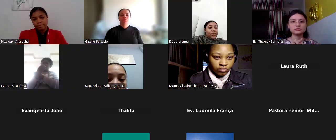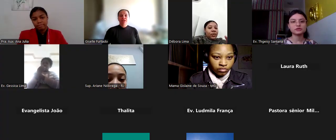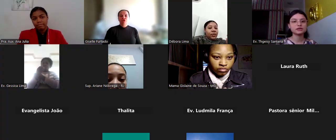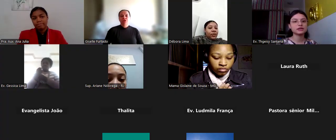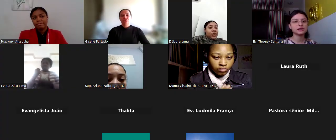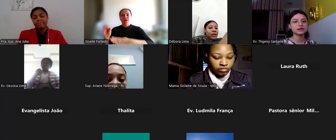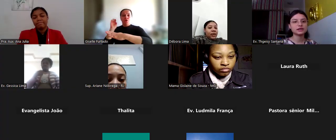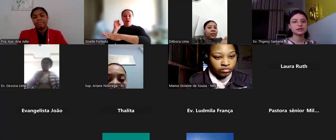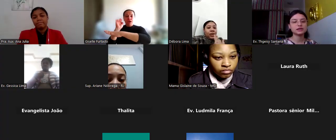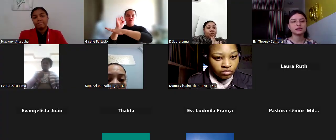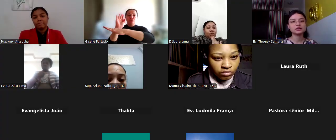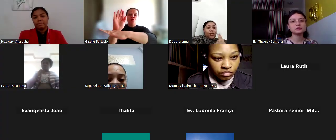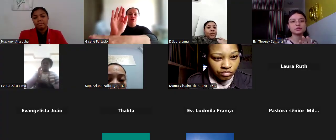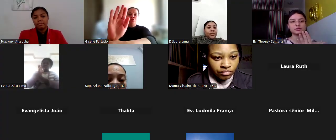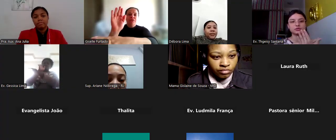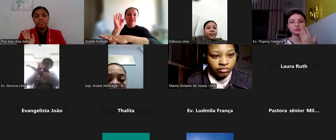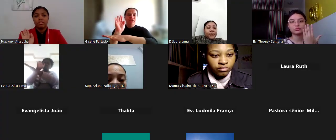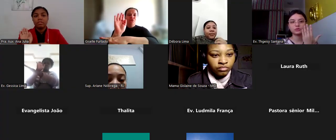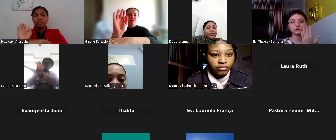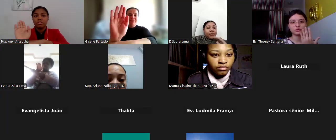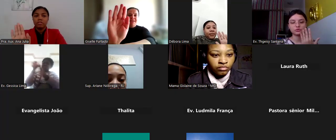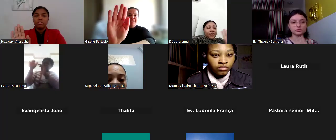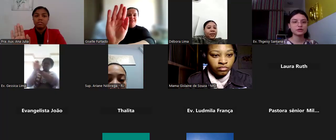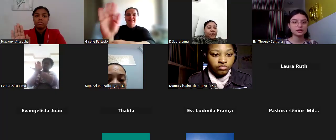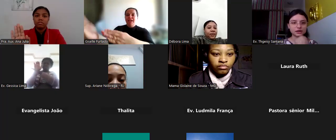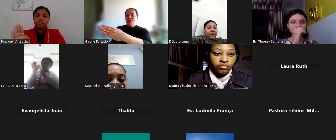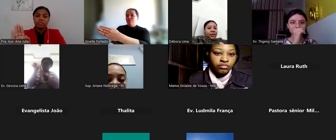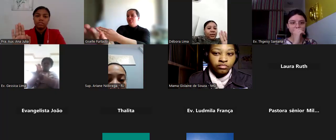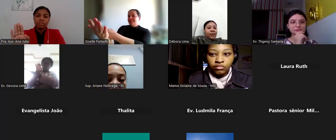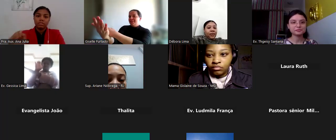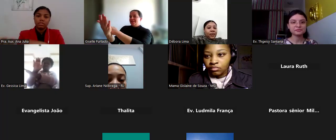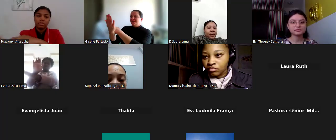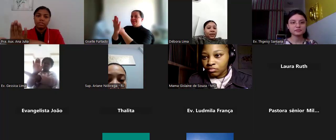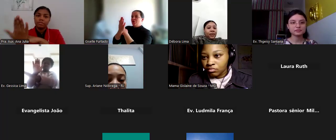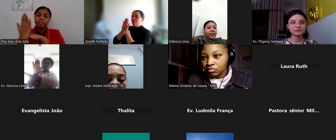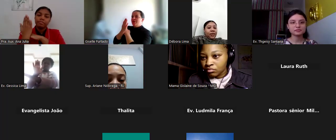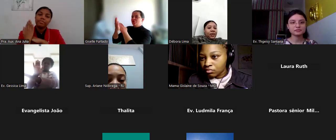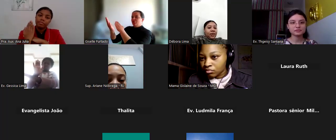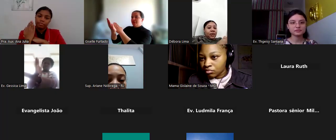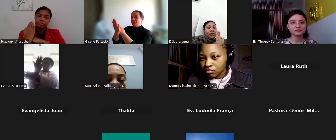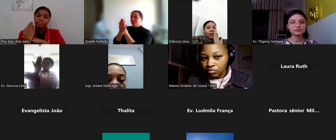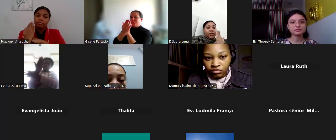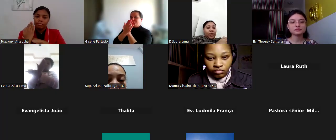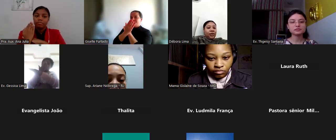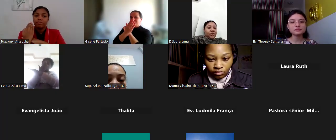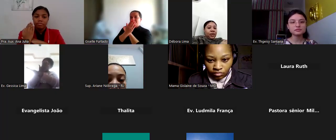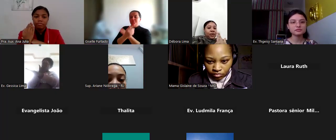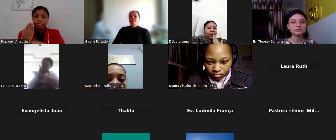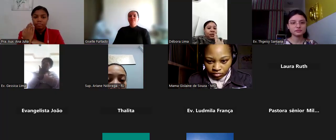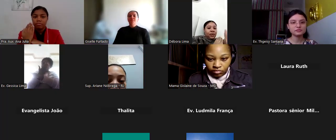sinal direcional. Eu estou ajudando vocês, vocês estão me ajudando.